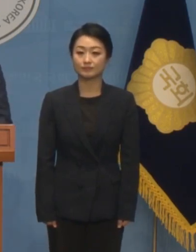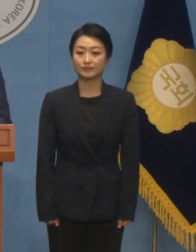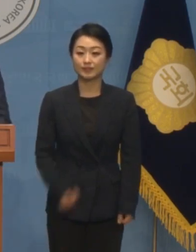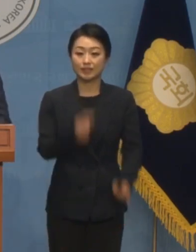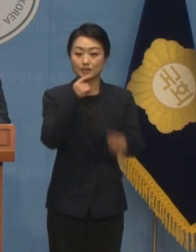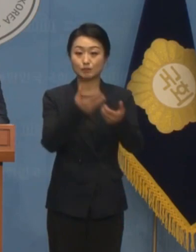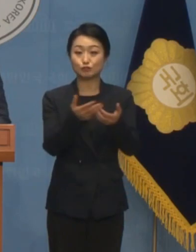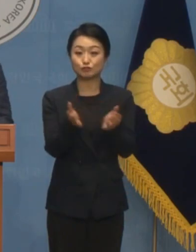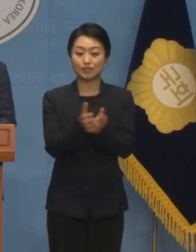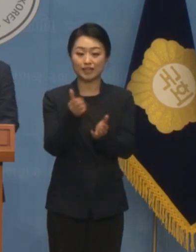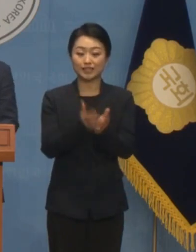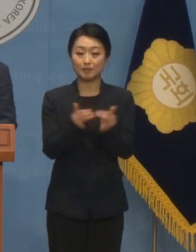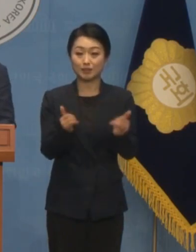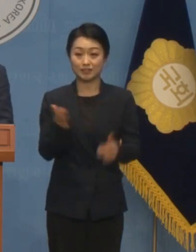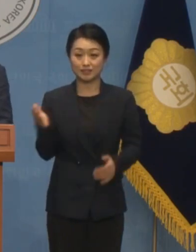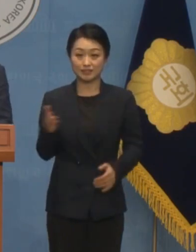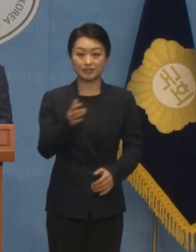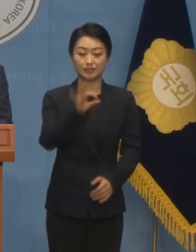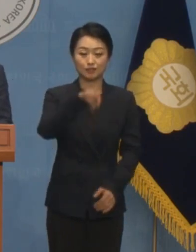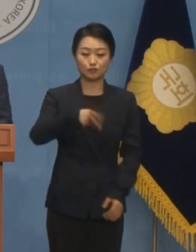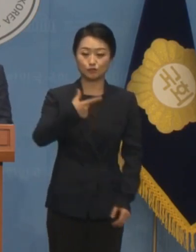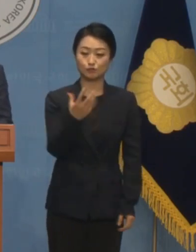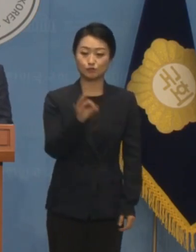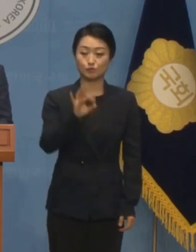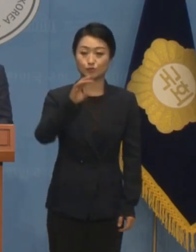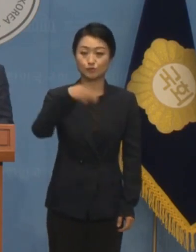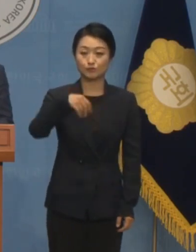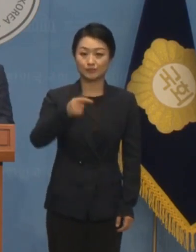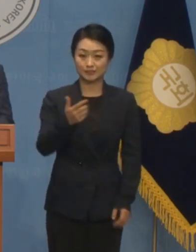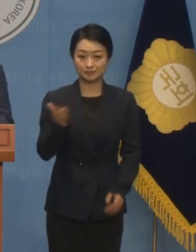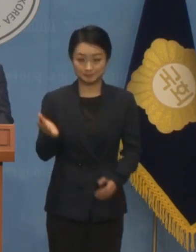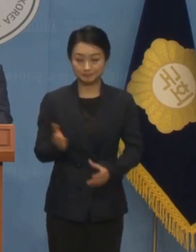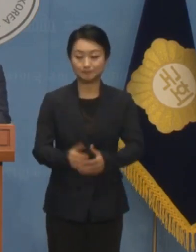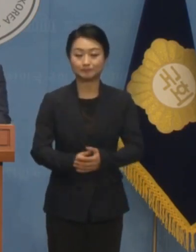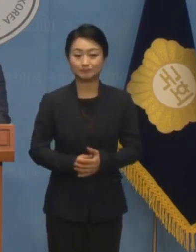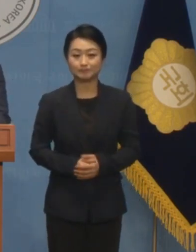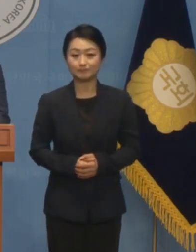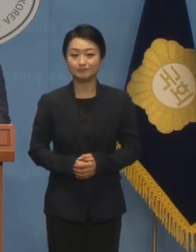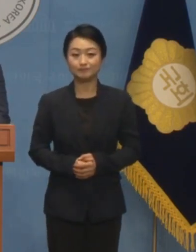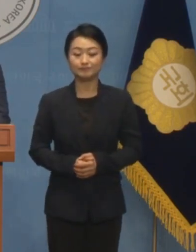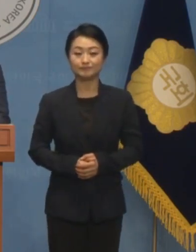네, 민주당 원내대변인 윤종군입니다. 두 건 현안 브리핑하도록 하겠습니다.